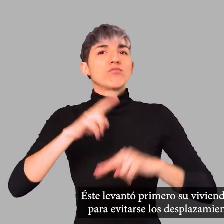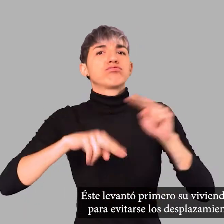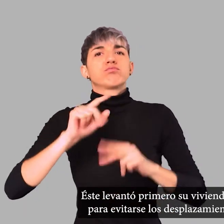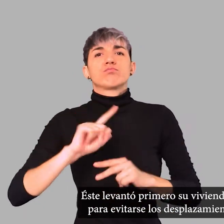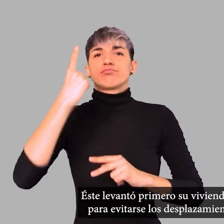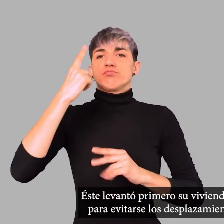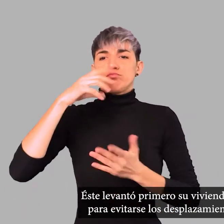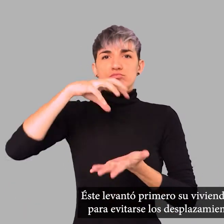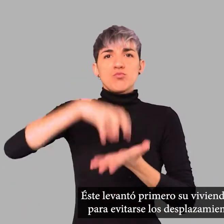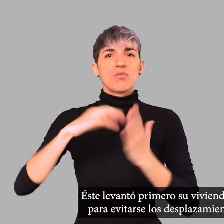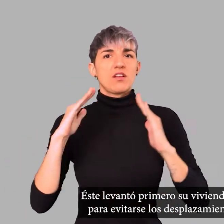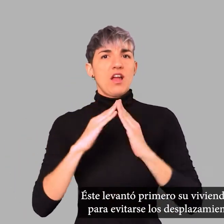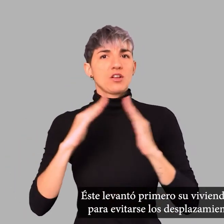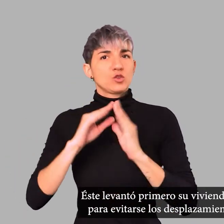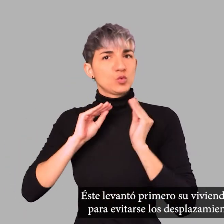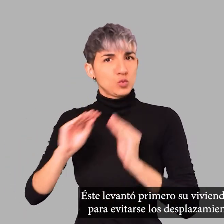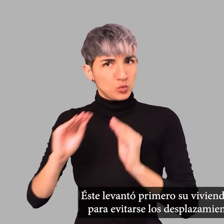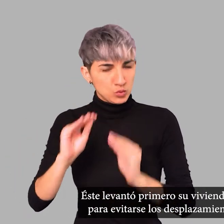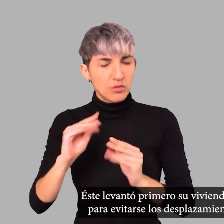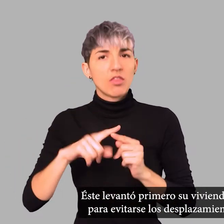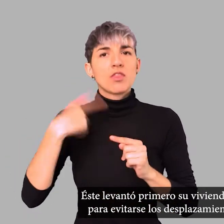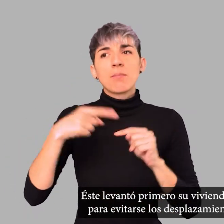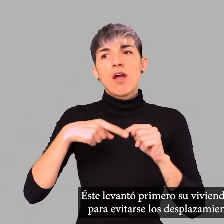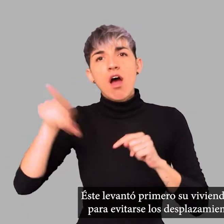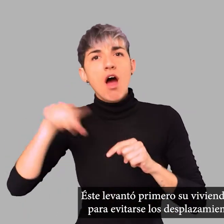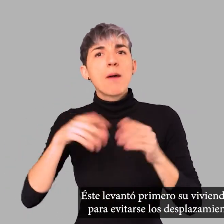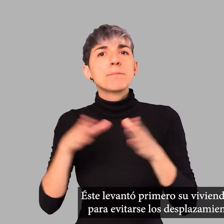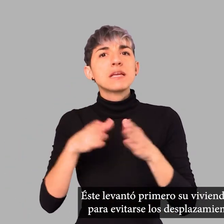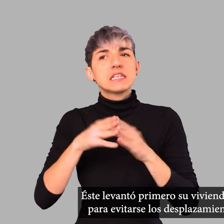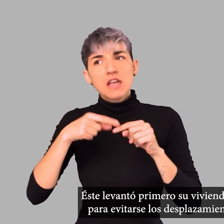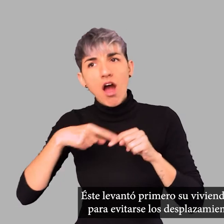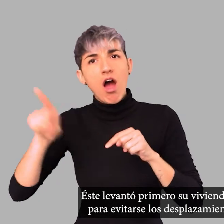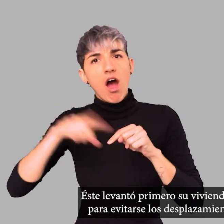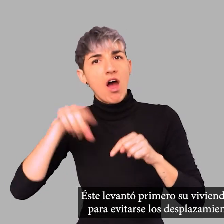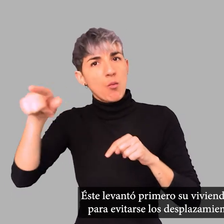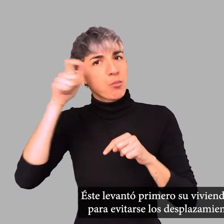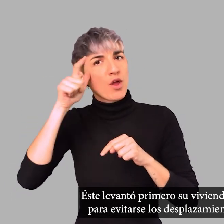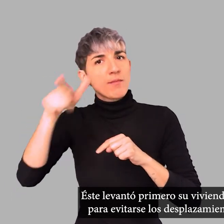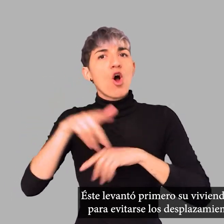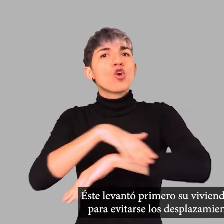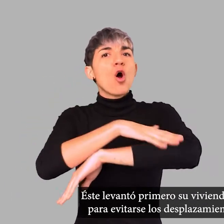Este levantó primero su vivienda y a continuación, para evitarse los desplazamientos a gobernador,